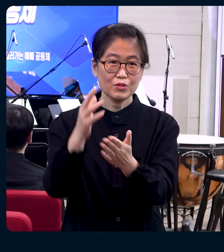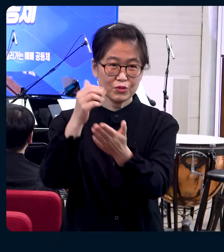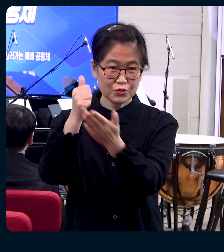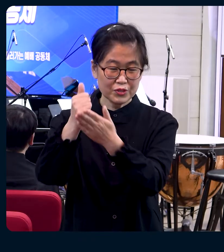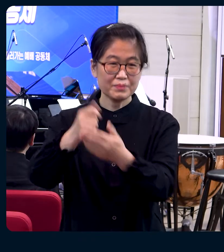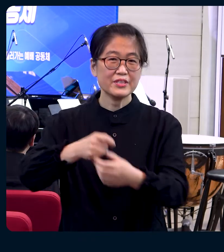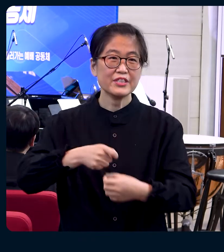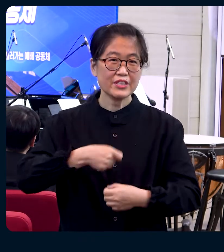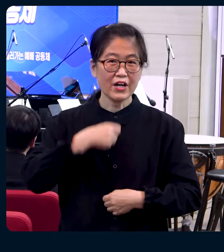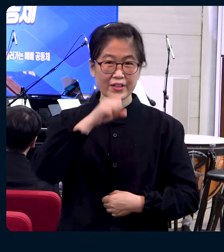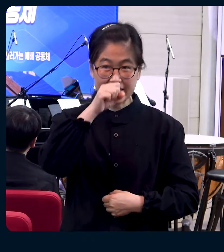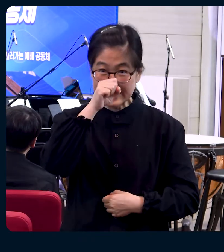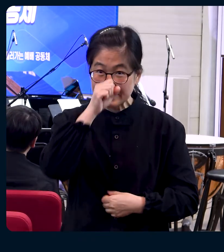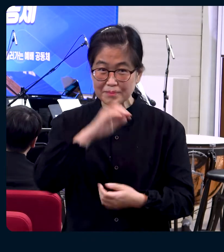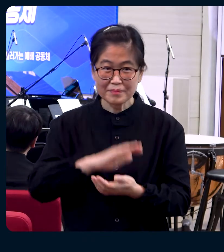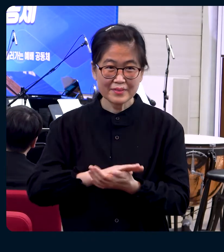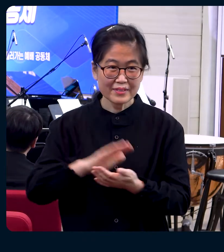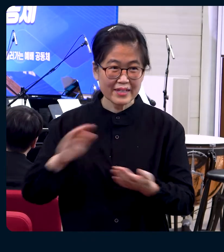주님은 선하십니다.